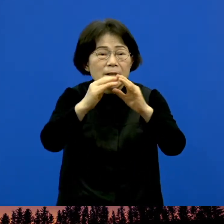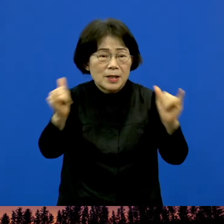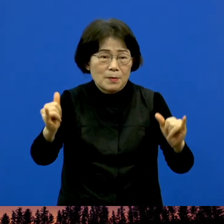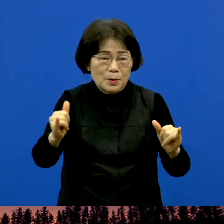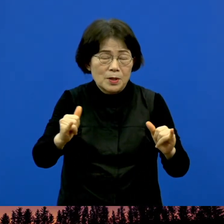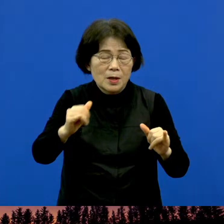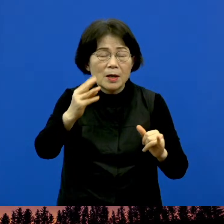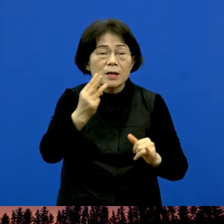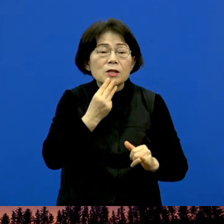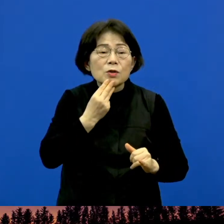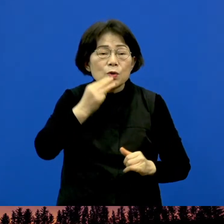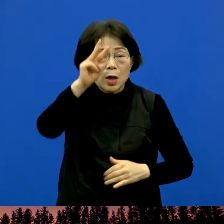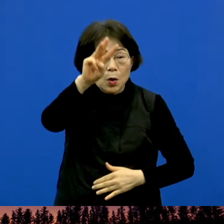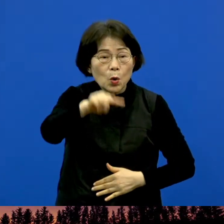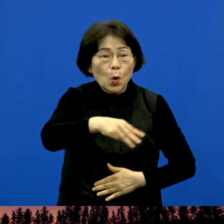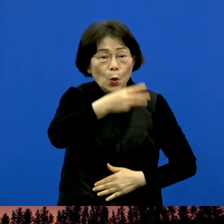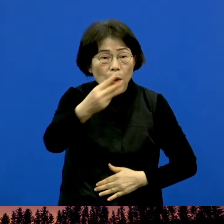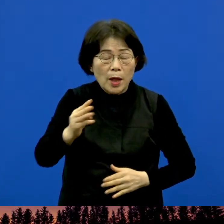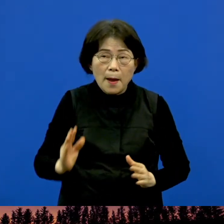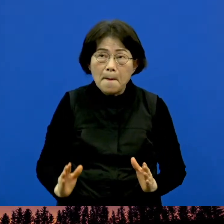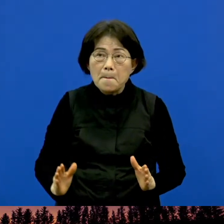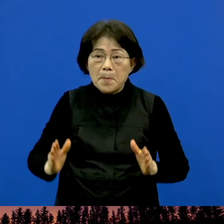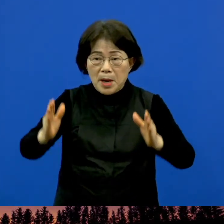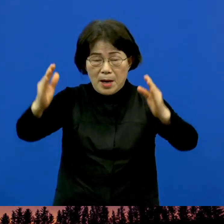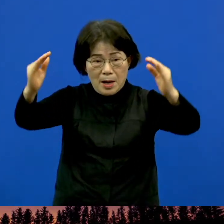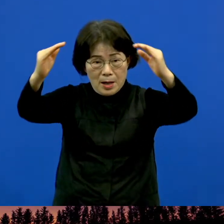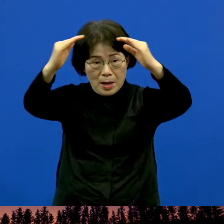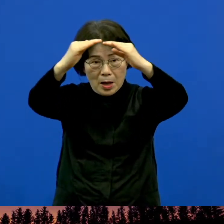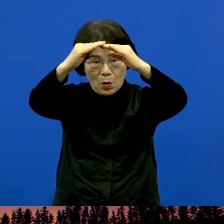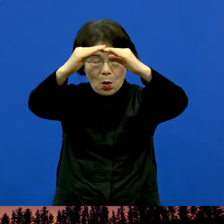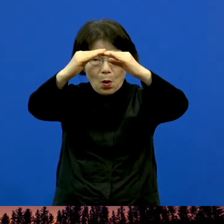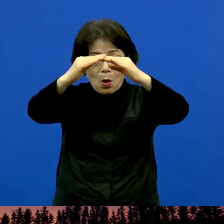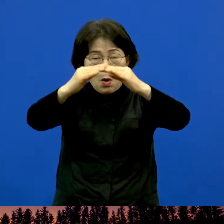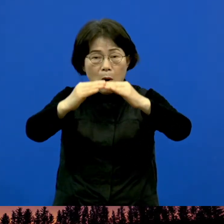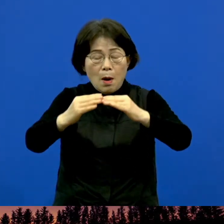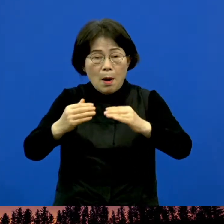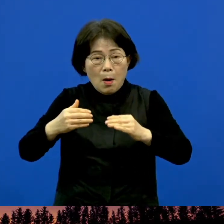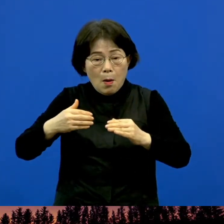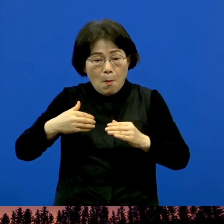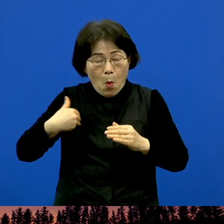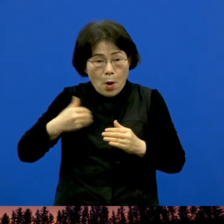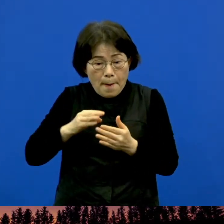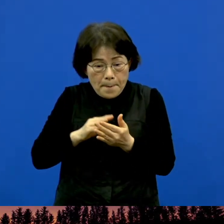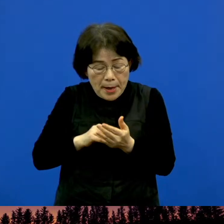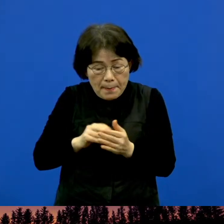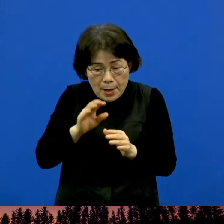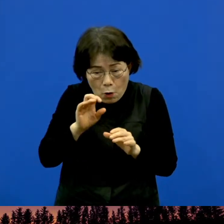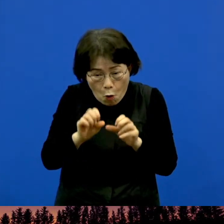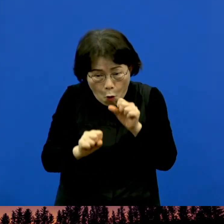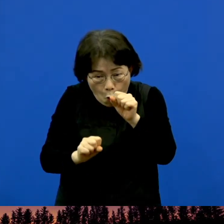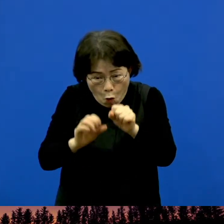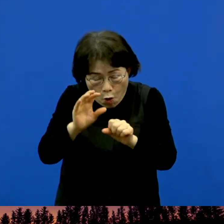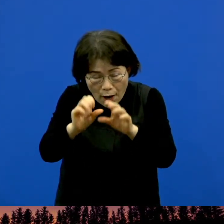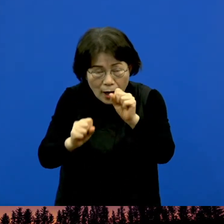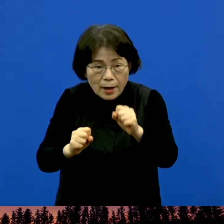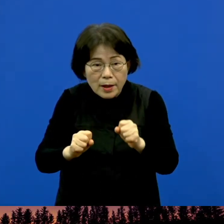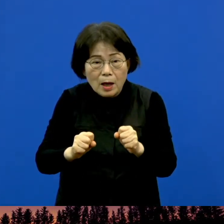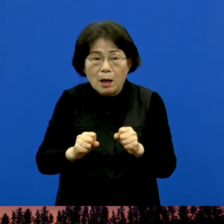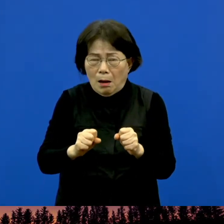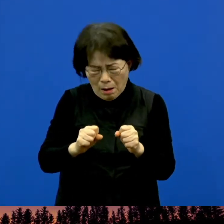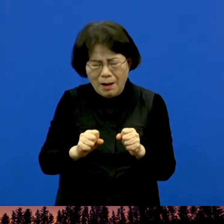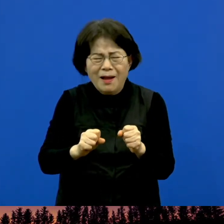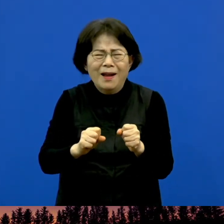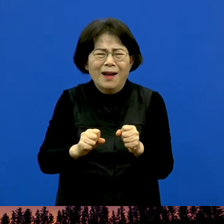롯데 그 월드에도 사람들 몰래 올라갔다가 막 야단 나고 그랬는데 하여튼 그런 거예요. 왜 기어다녀